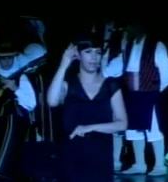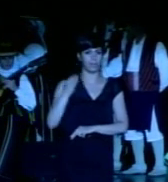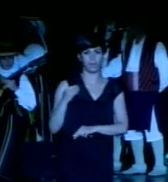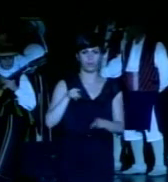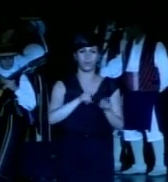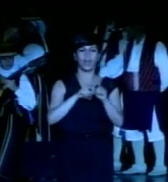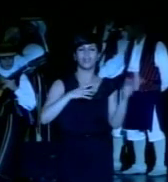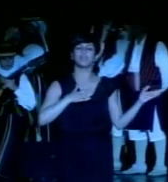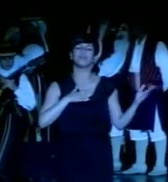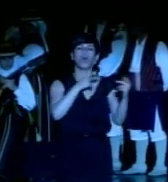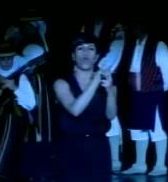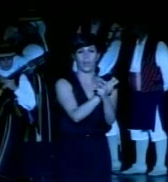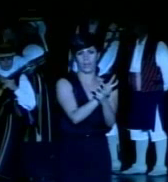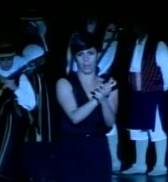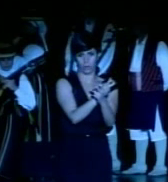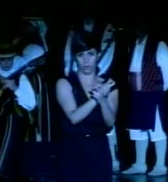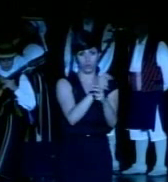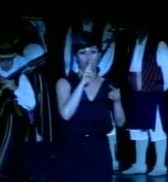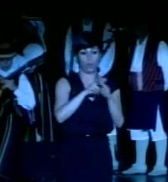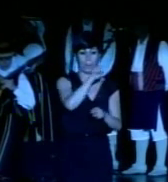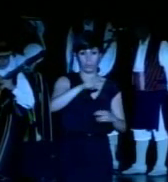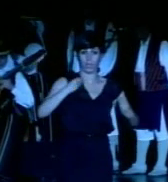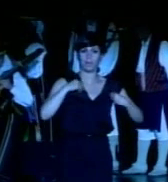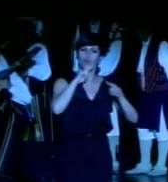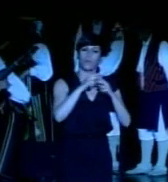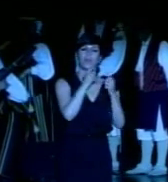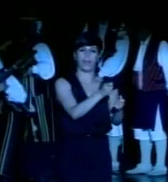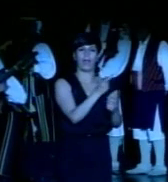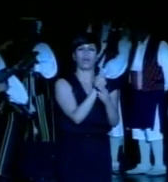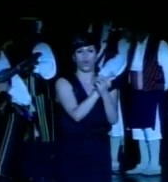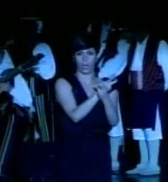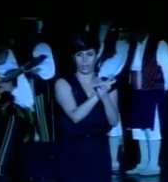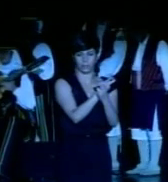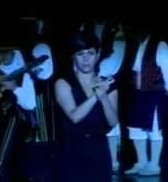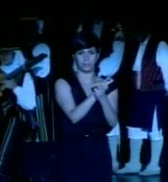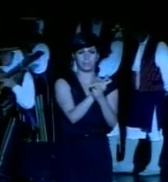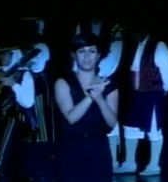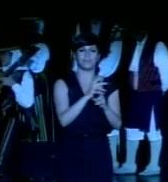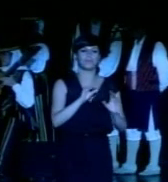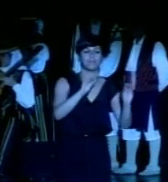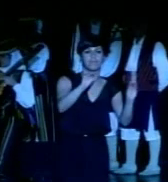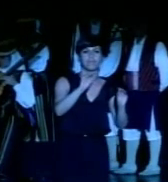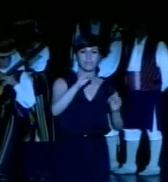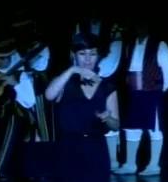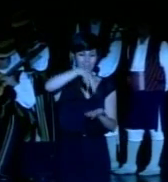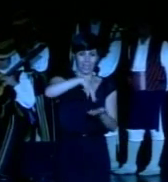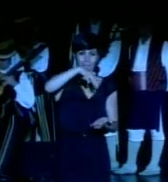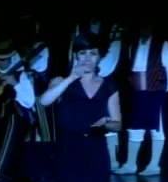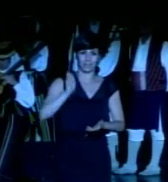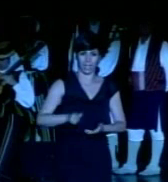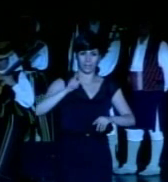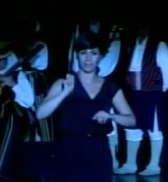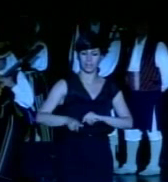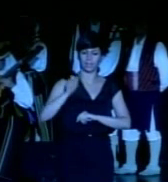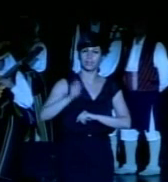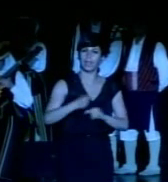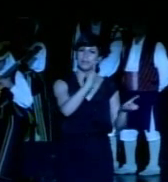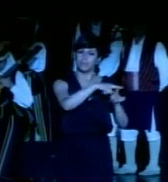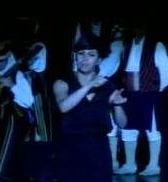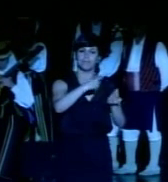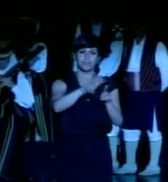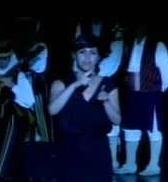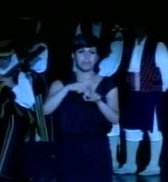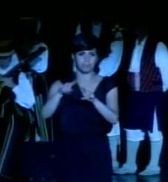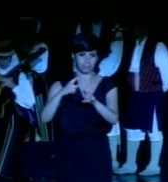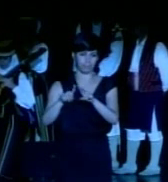estilo conejero, que es como se conoce a los habitantes de esta isla. Fíjense en las variaciones y en los golpes rítmicos que darán los